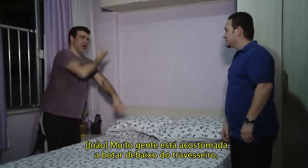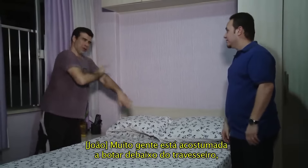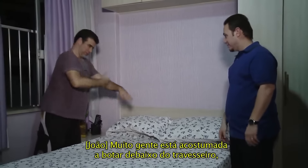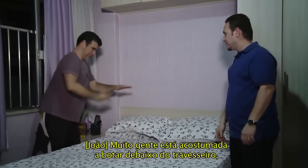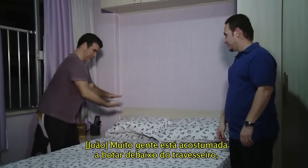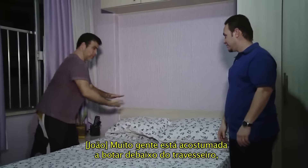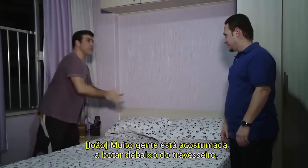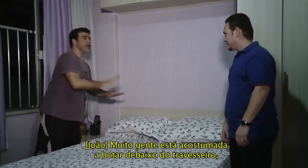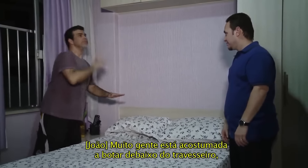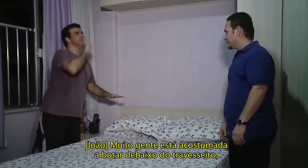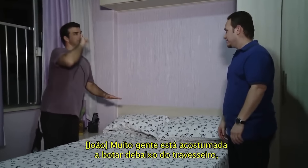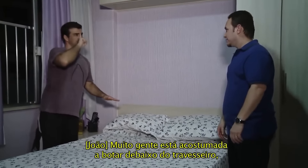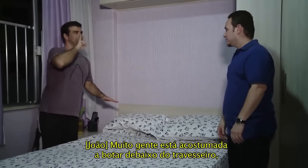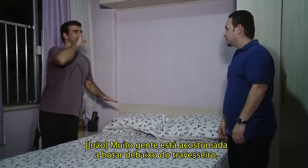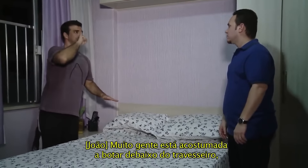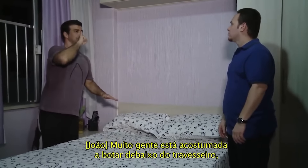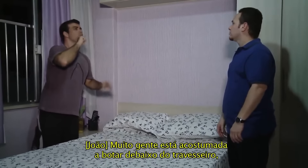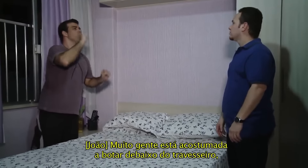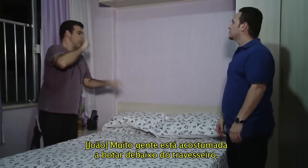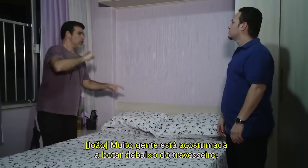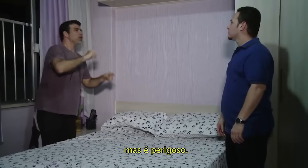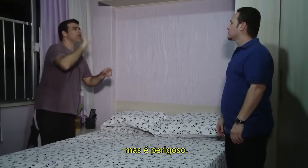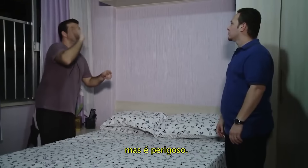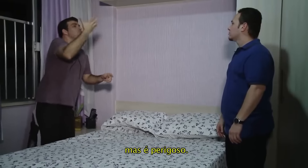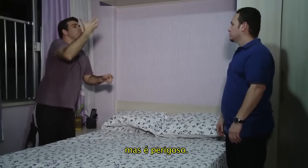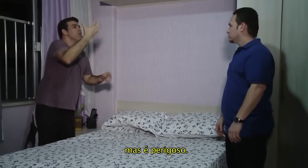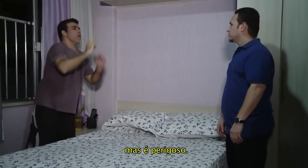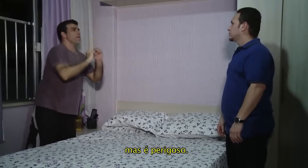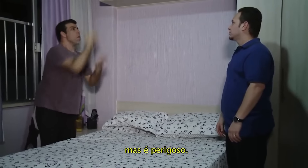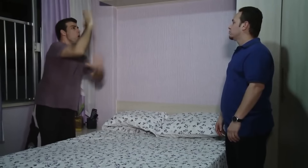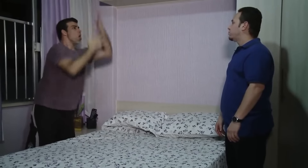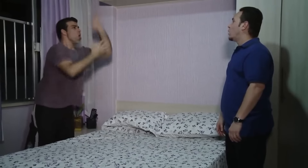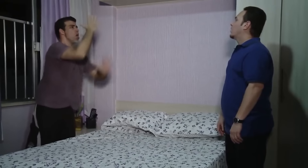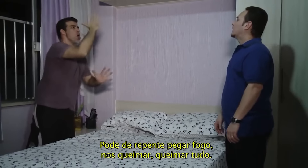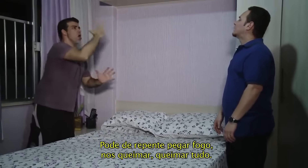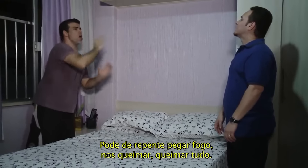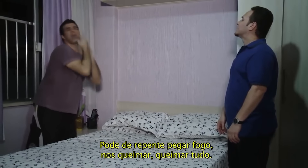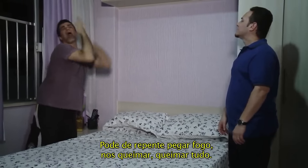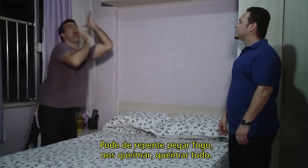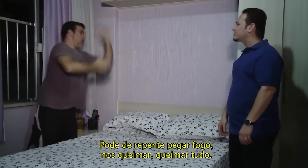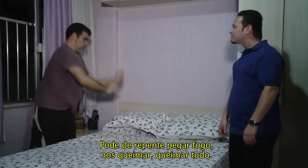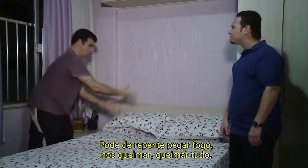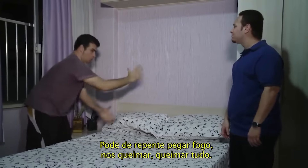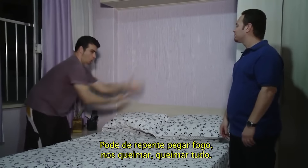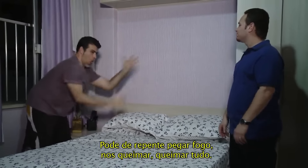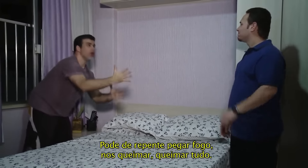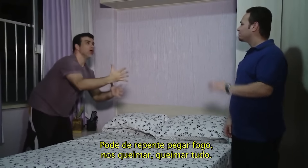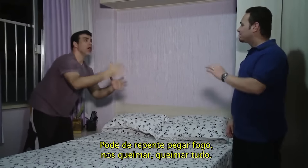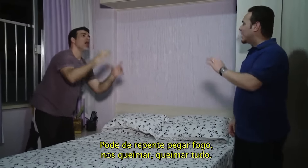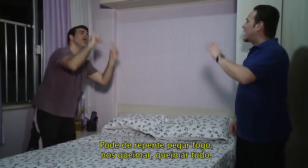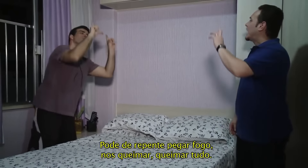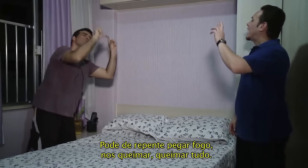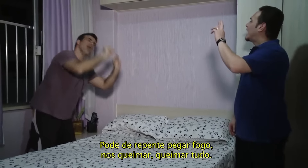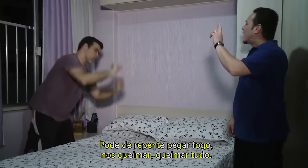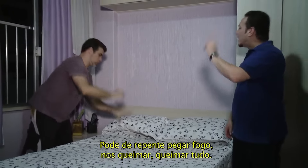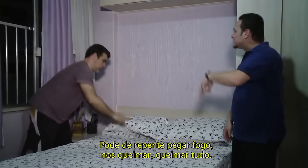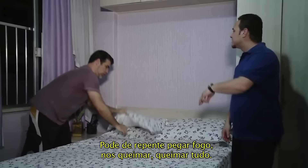Muita gente está acostumada a botar debaixo do travesseiro, mas é perigoso. Pode, de repente, pegar fogo, nos queimar, tem queimar